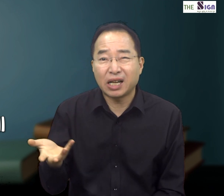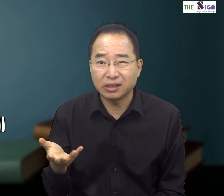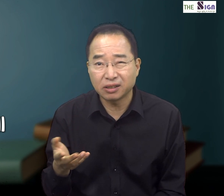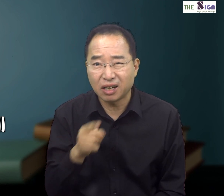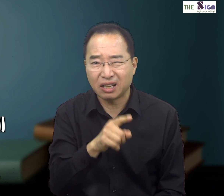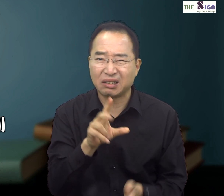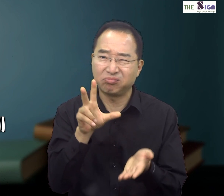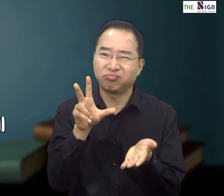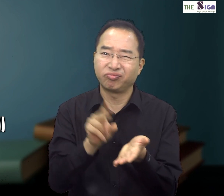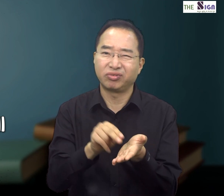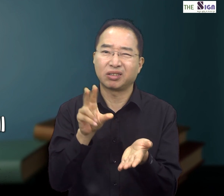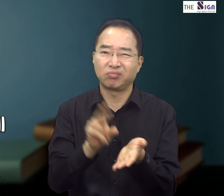있어.